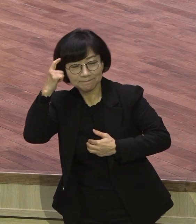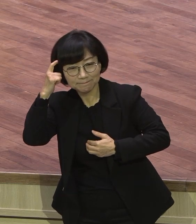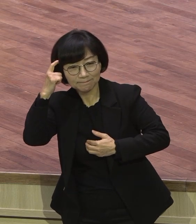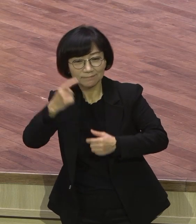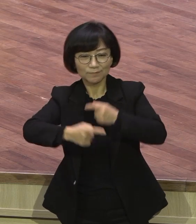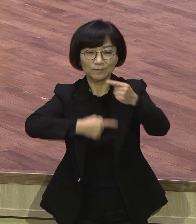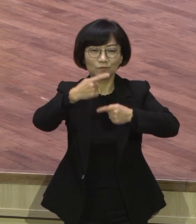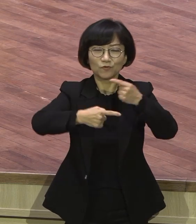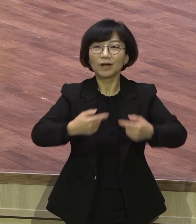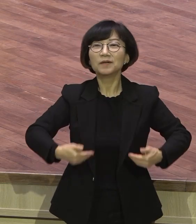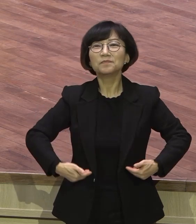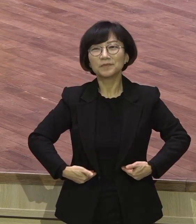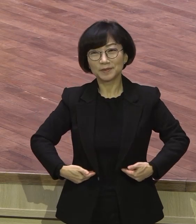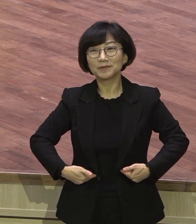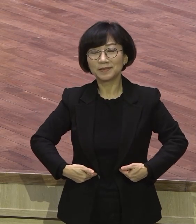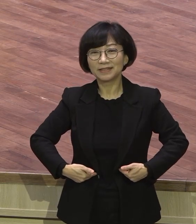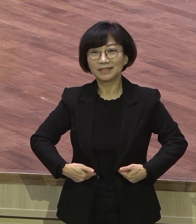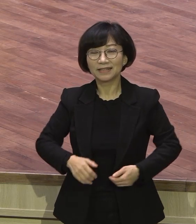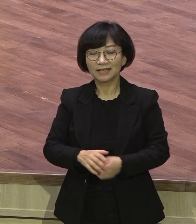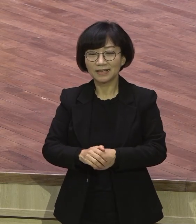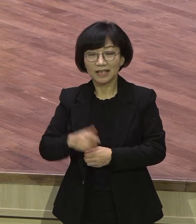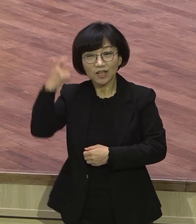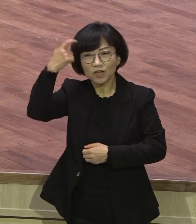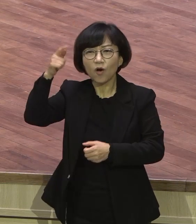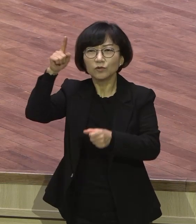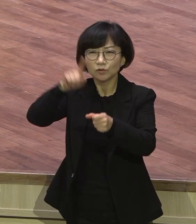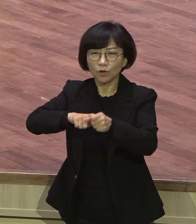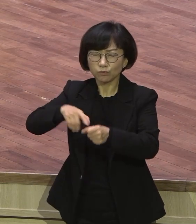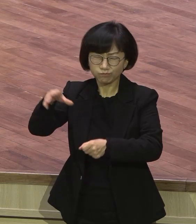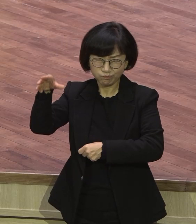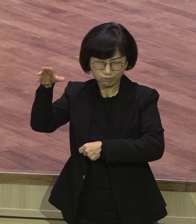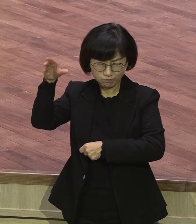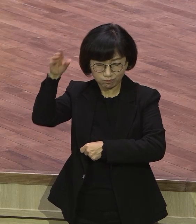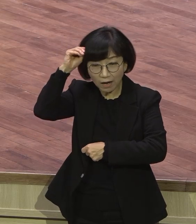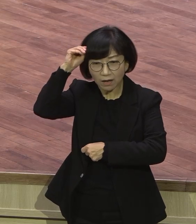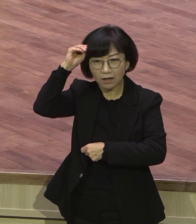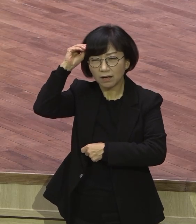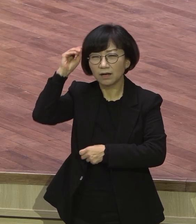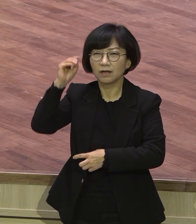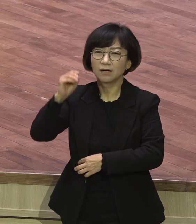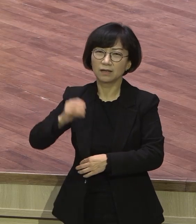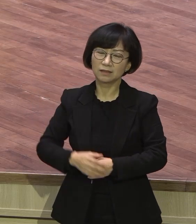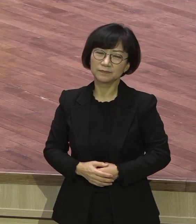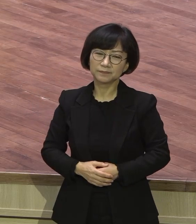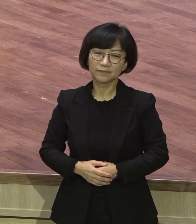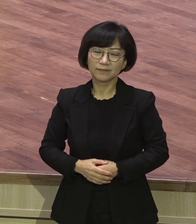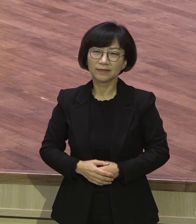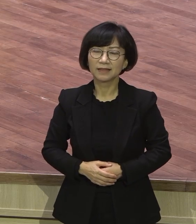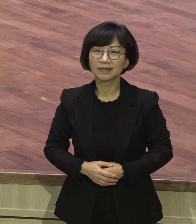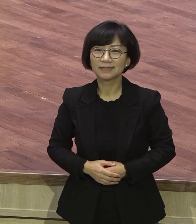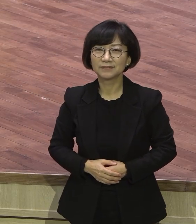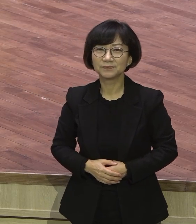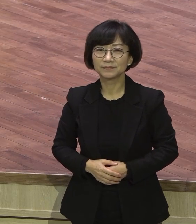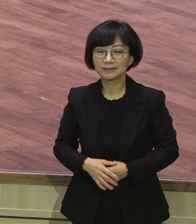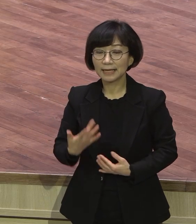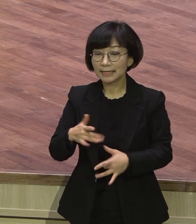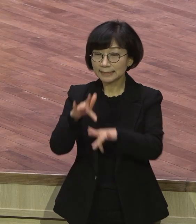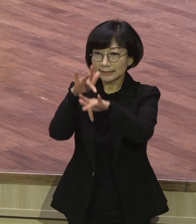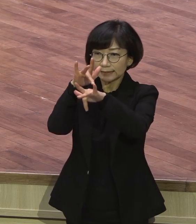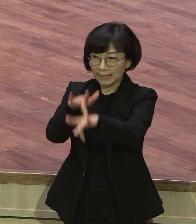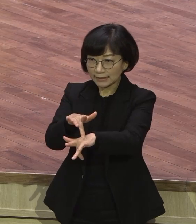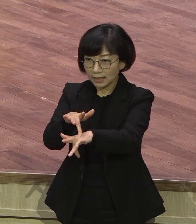영적으로는 너무 무감각해요. 무지막지해요. 이 사단을 보는 눈이